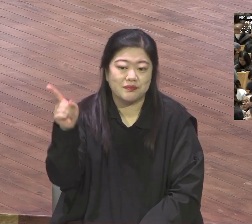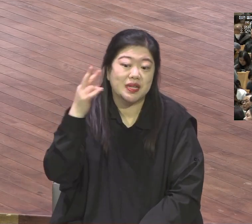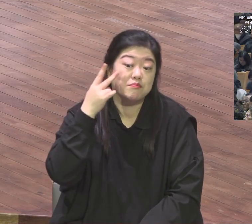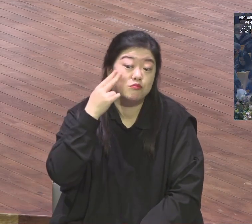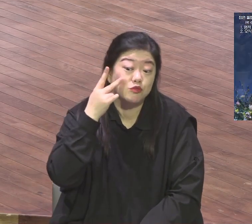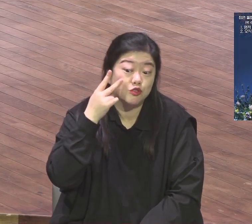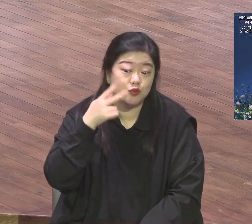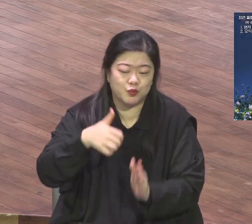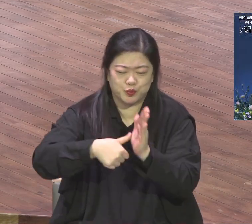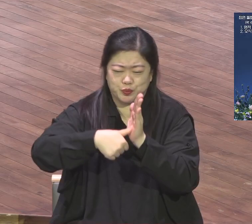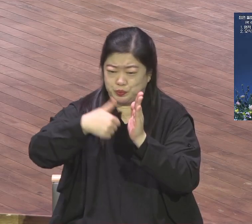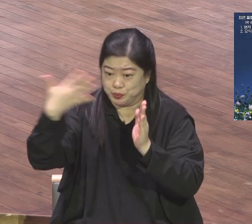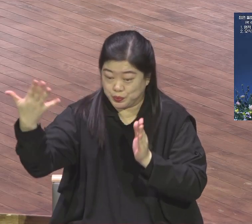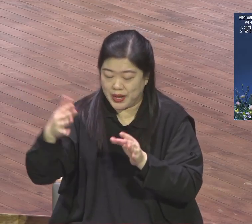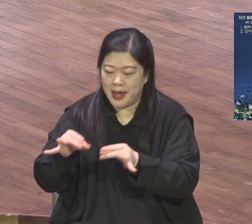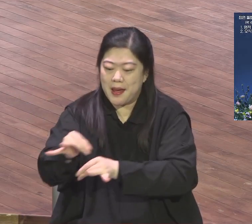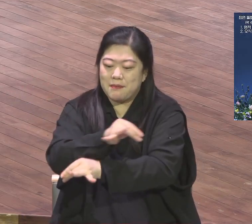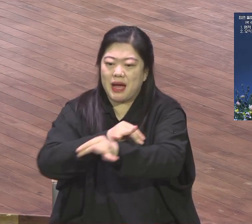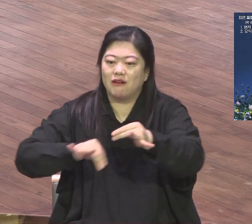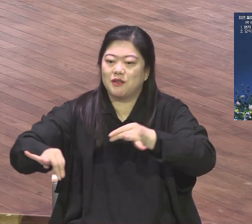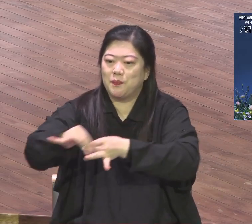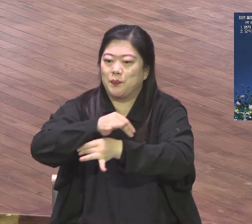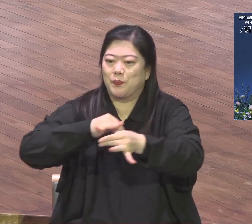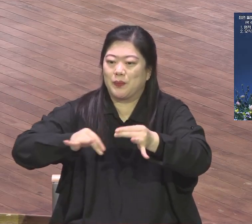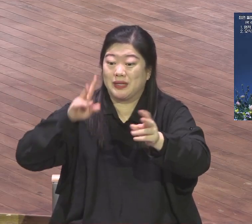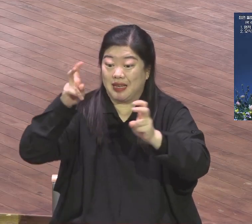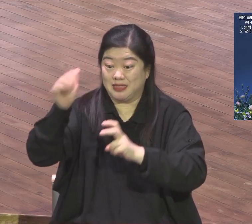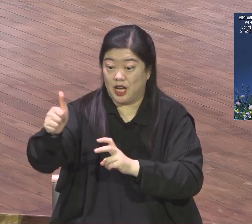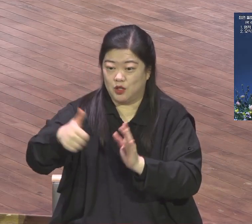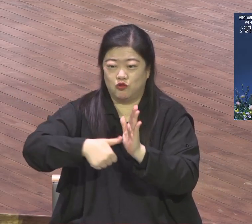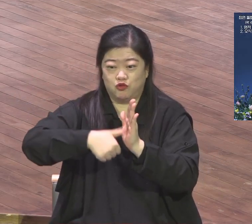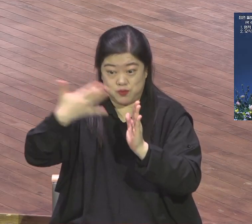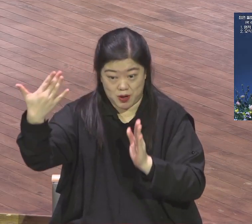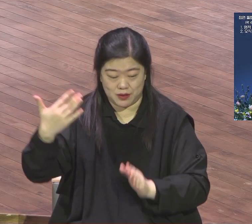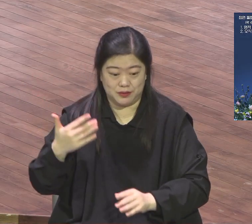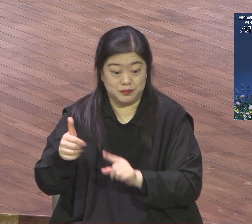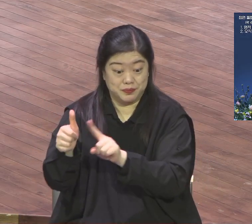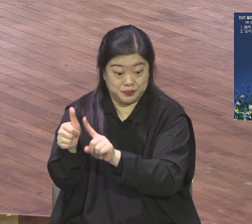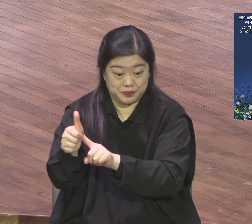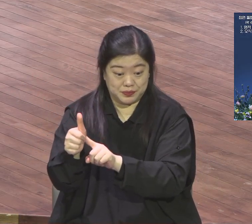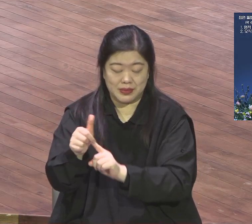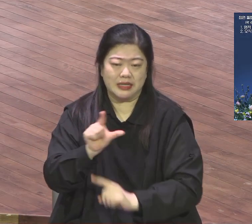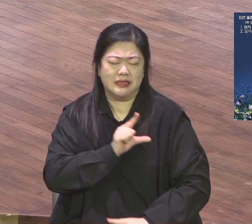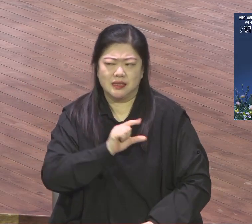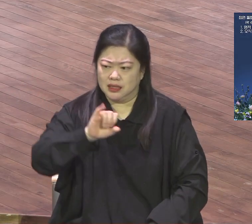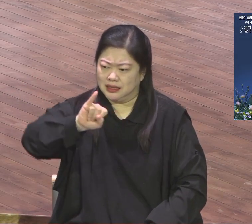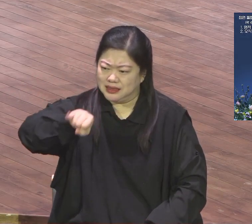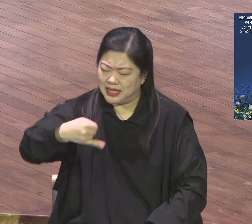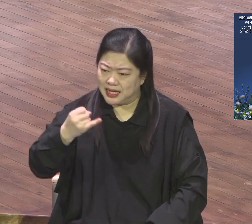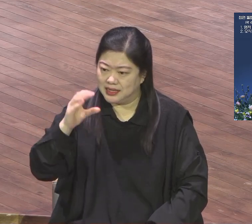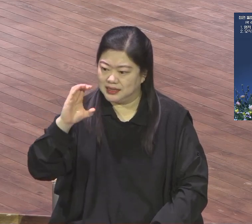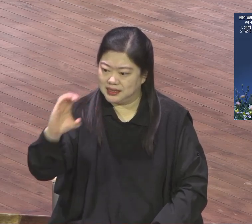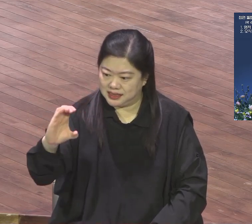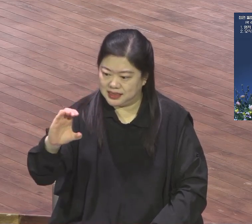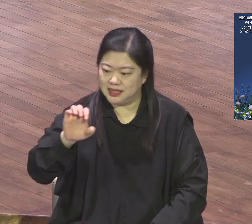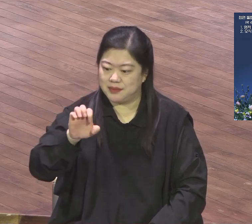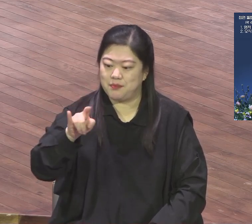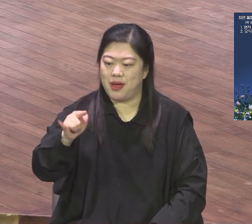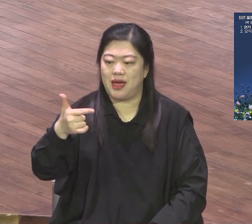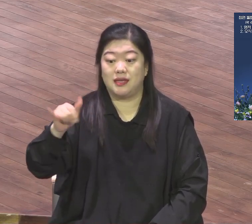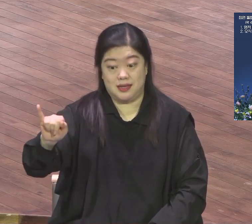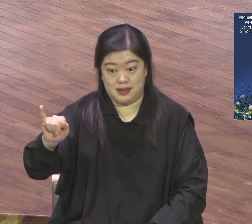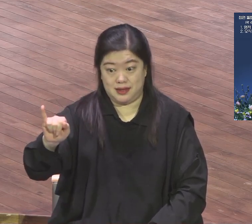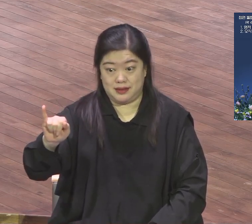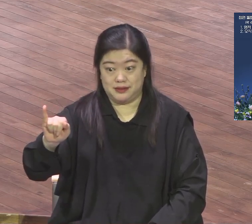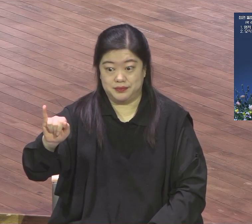왕 제이시 페니라는 아주 유명한 분이 있잖아요. 백화점 왕이에요. 페니.